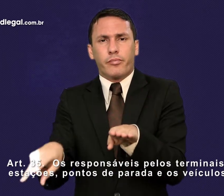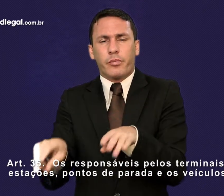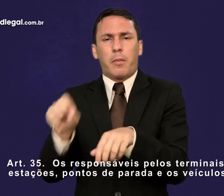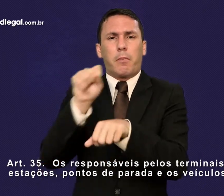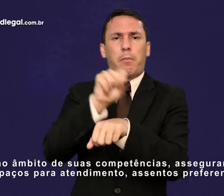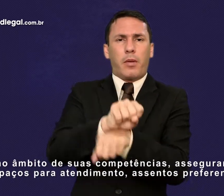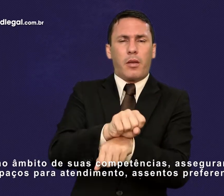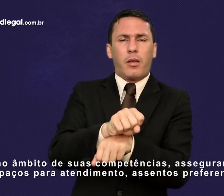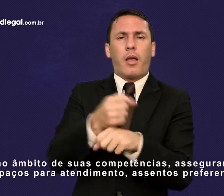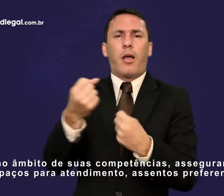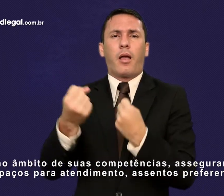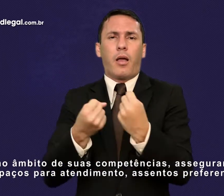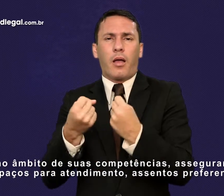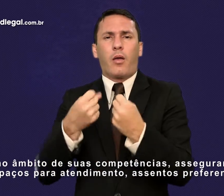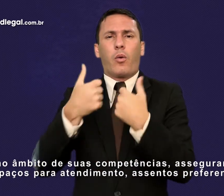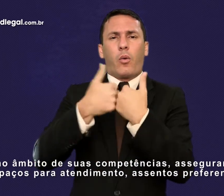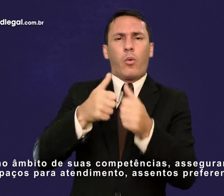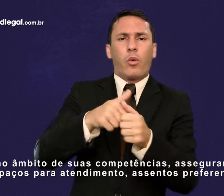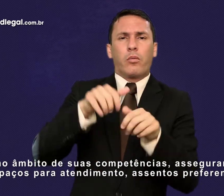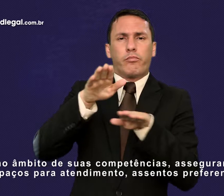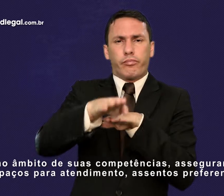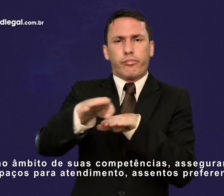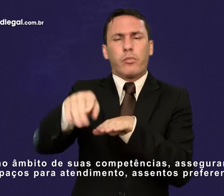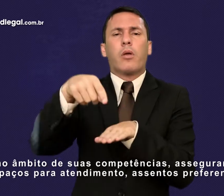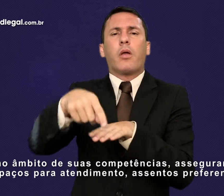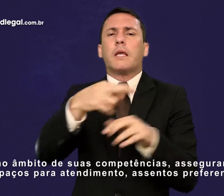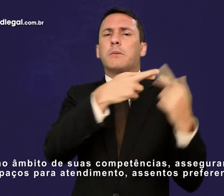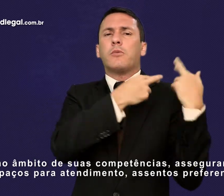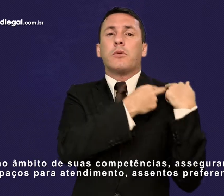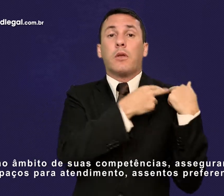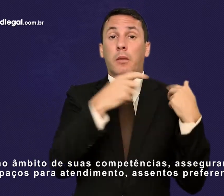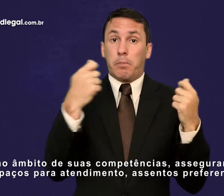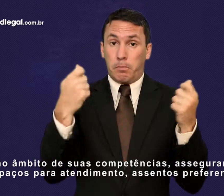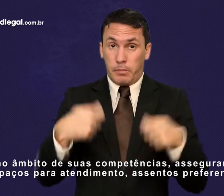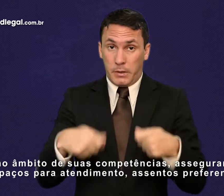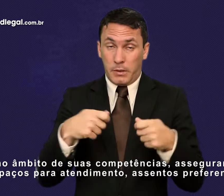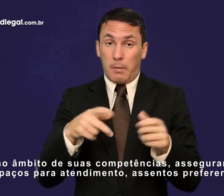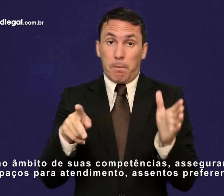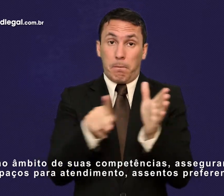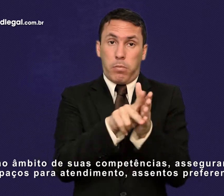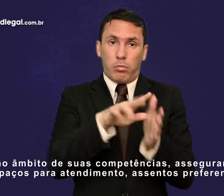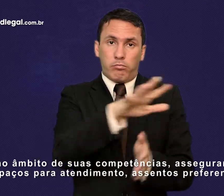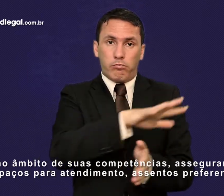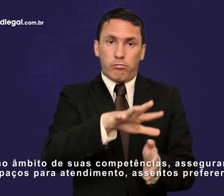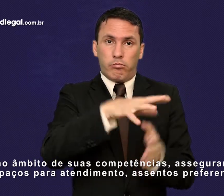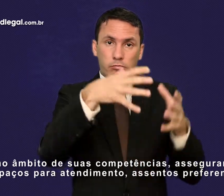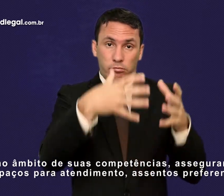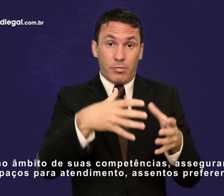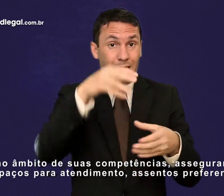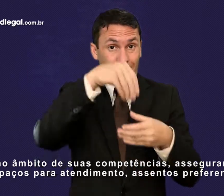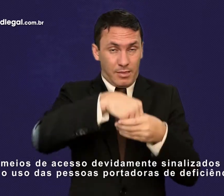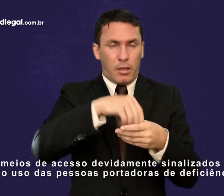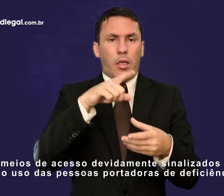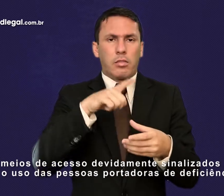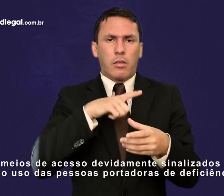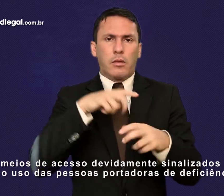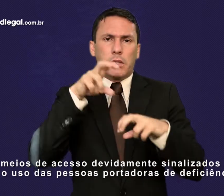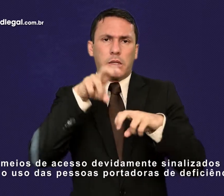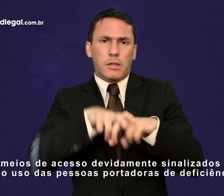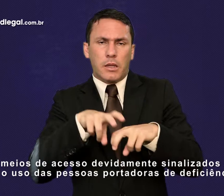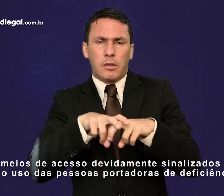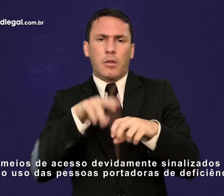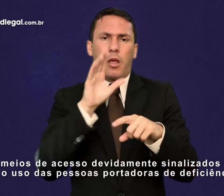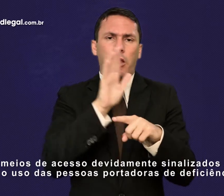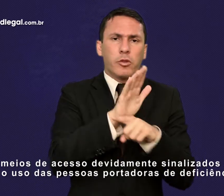e os veículos, no âmbito de suas competências, assegurarão espaços para atendimento, assentos preferenciais e meios